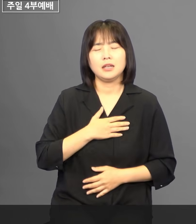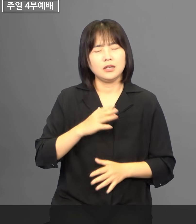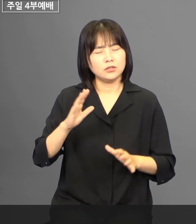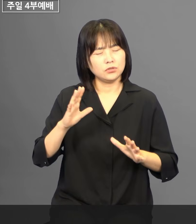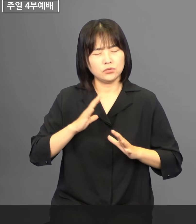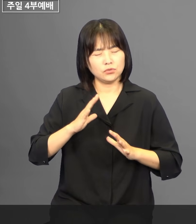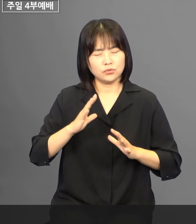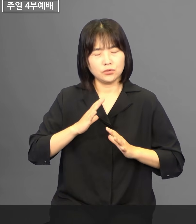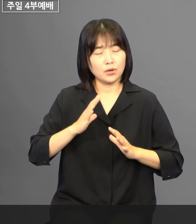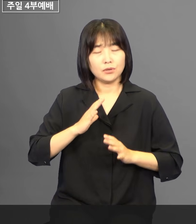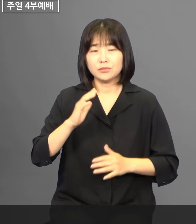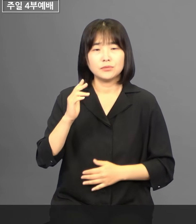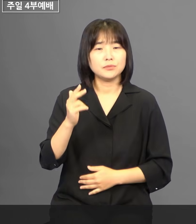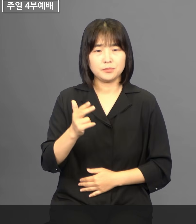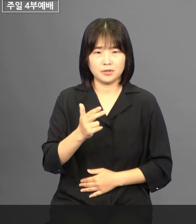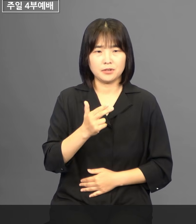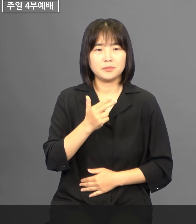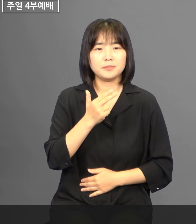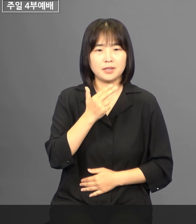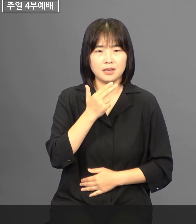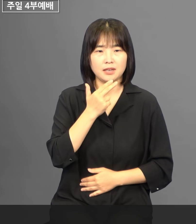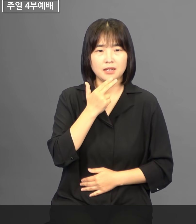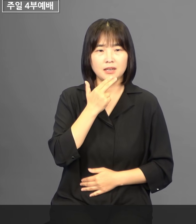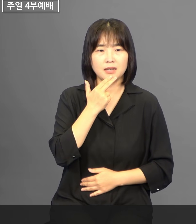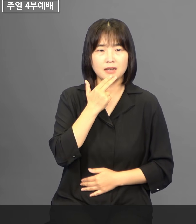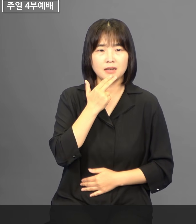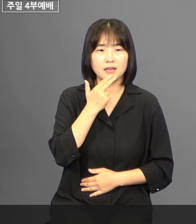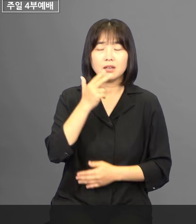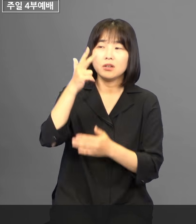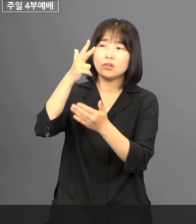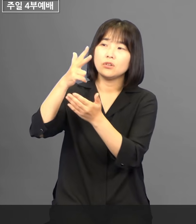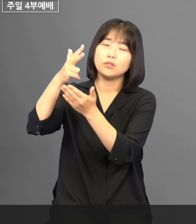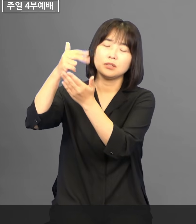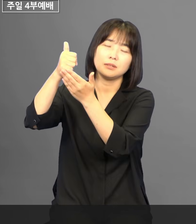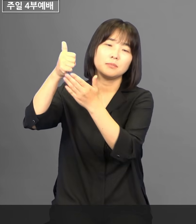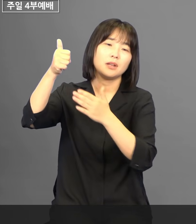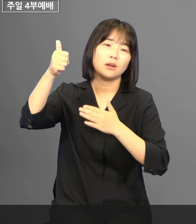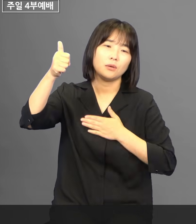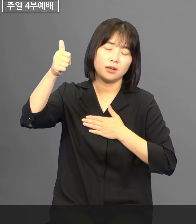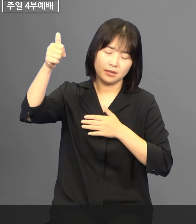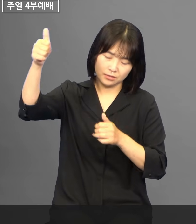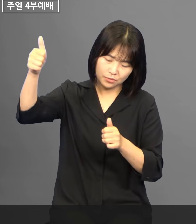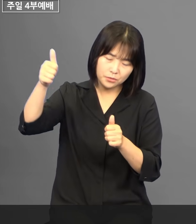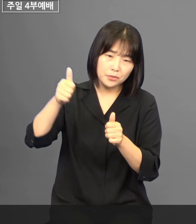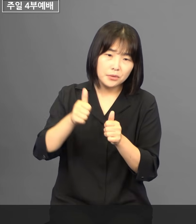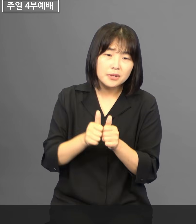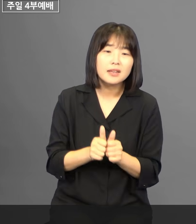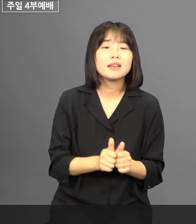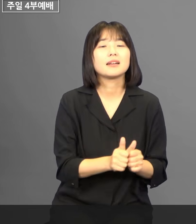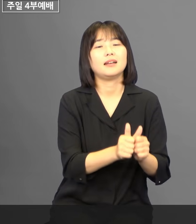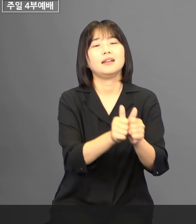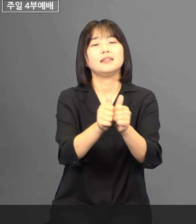동행하시니 나는 두려움 없네 주님 나와